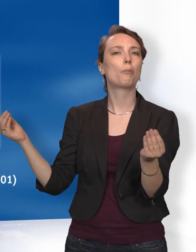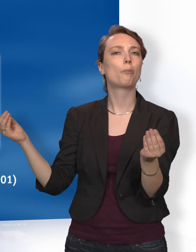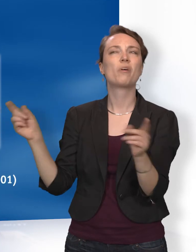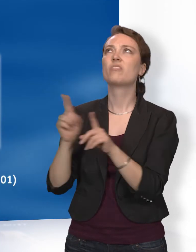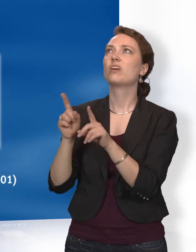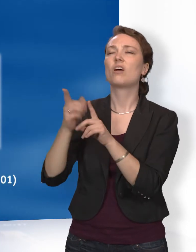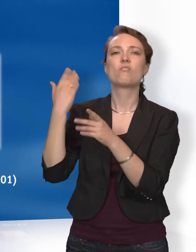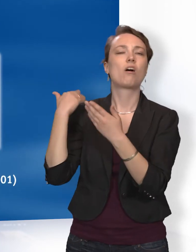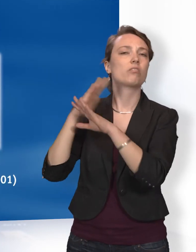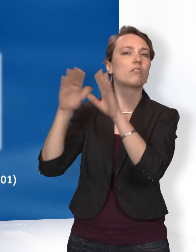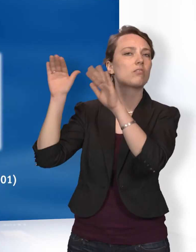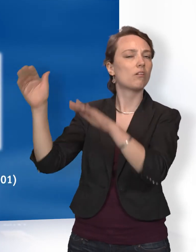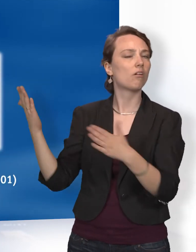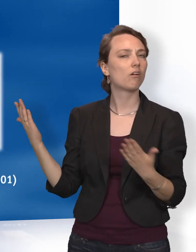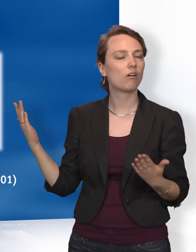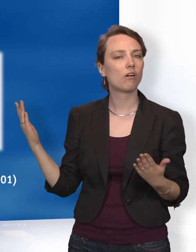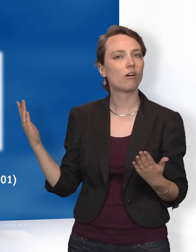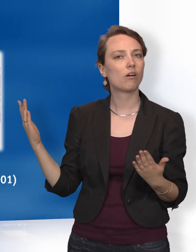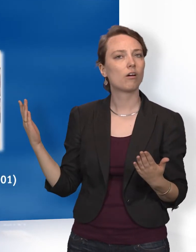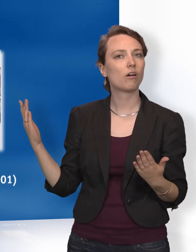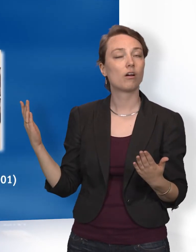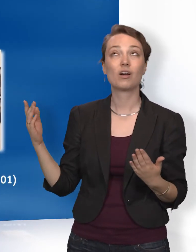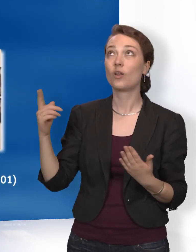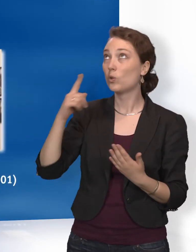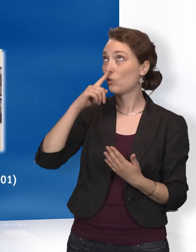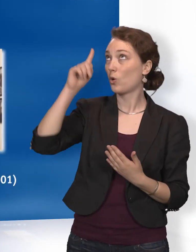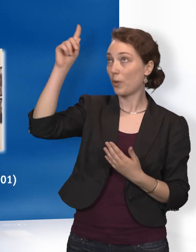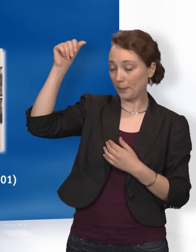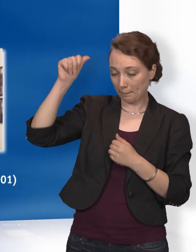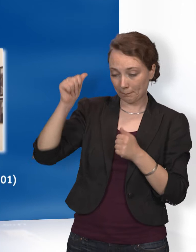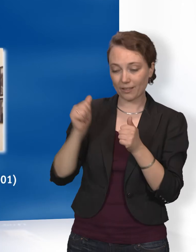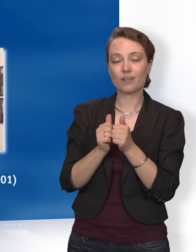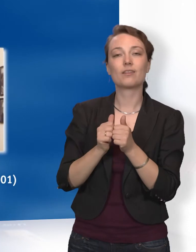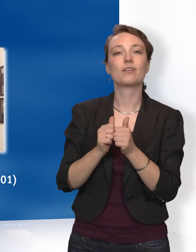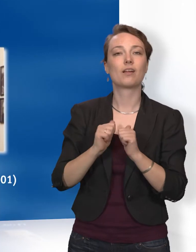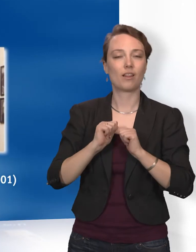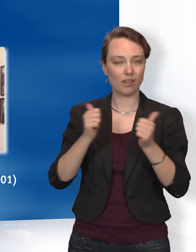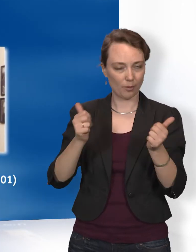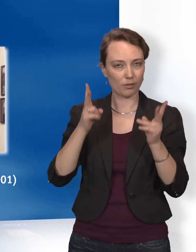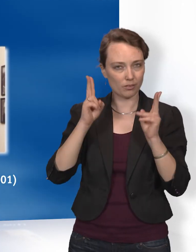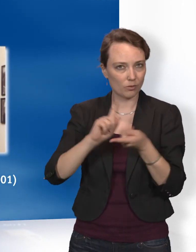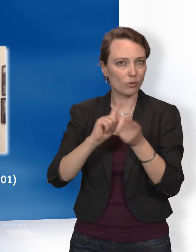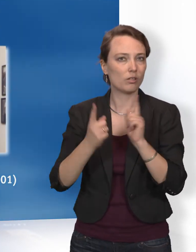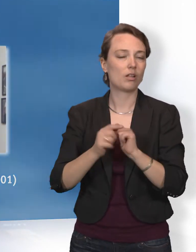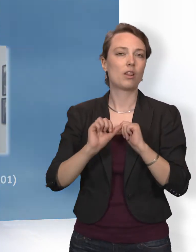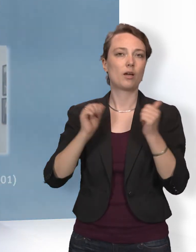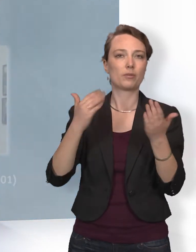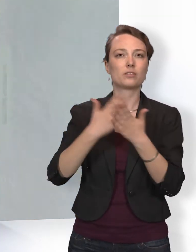ohne ein Zeugnis ihrer Existenz zurückzulassen. Nur mit Gott wird das Leben wirklich zum Leben. Suche daher